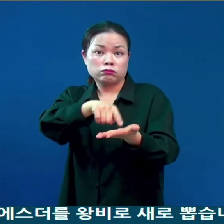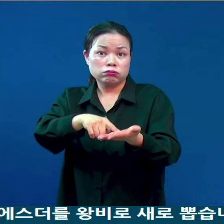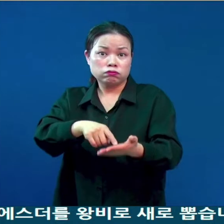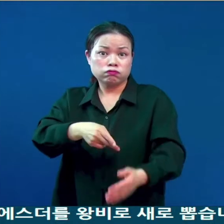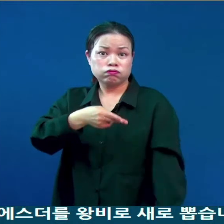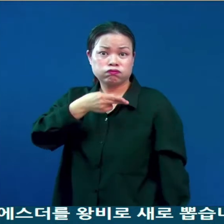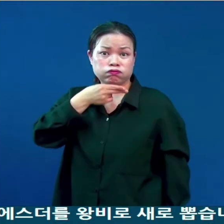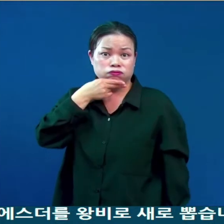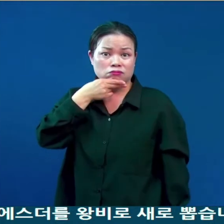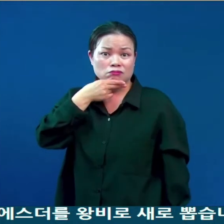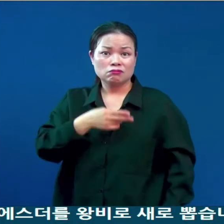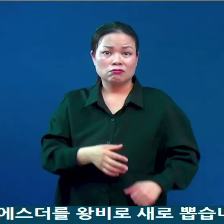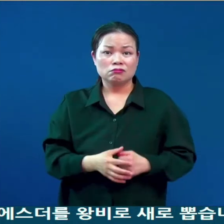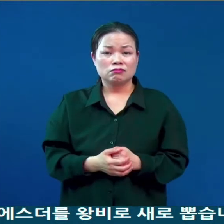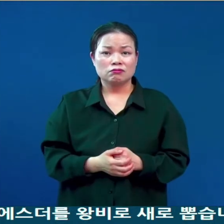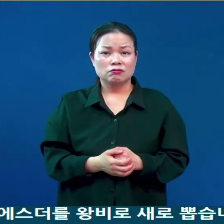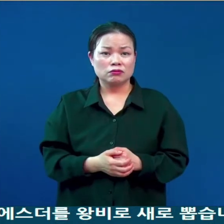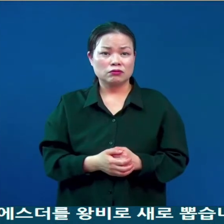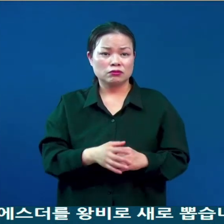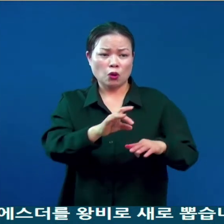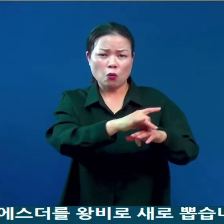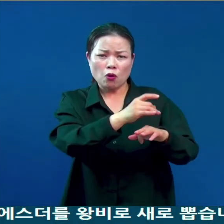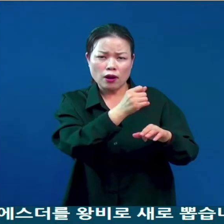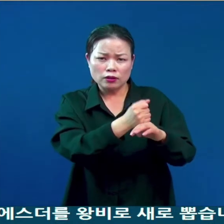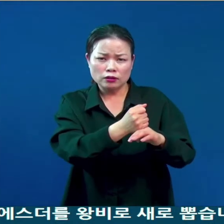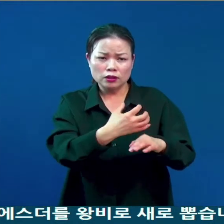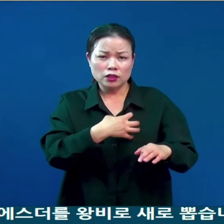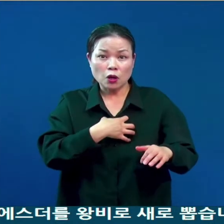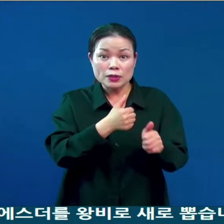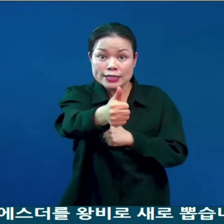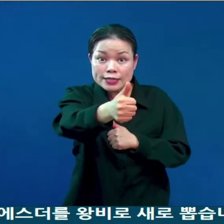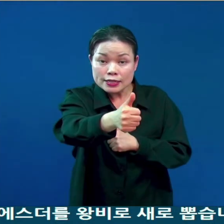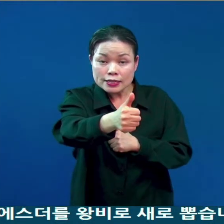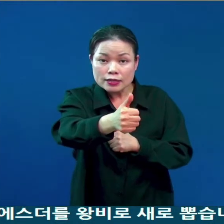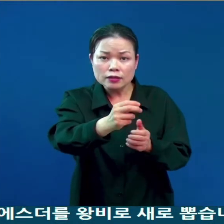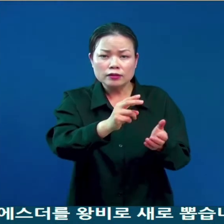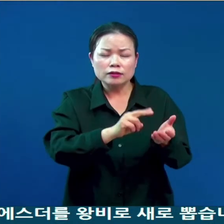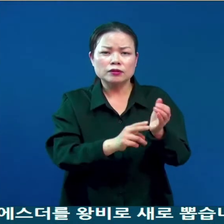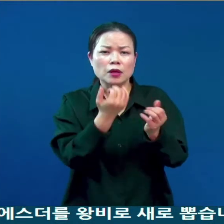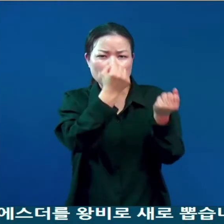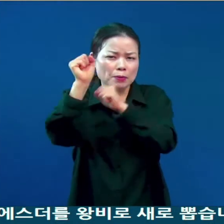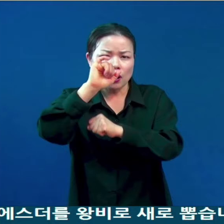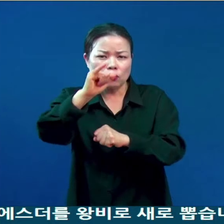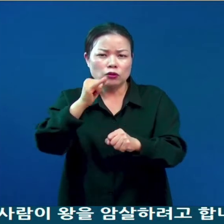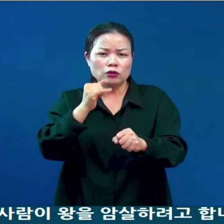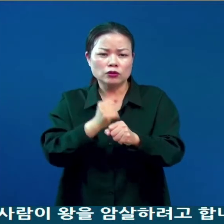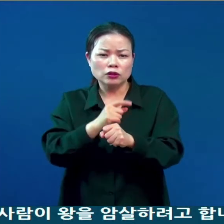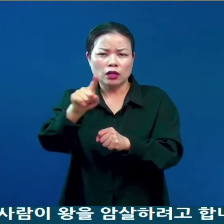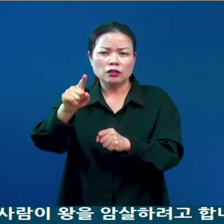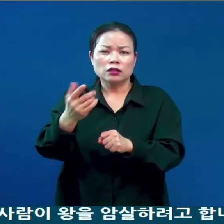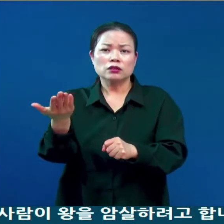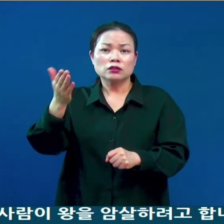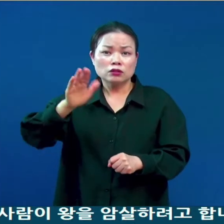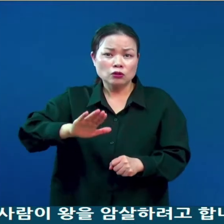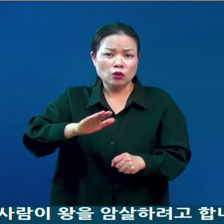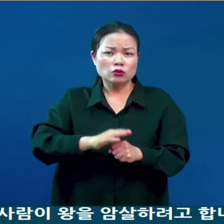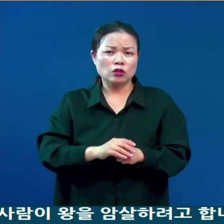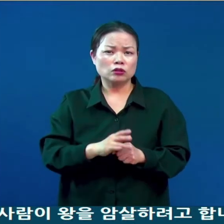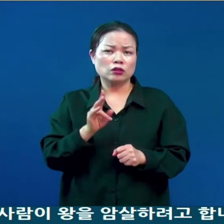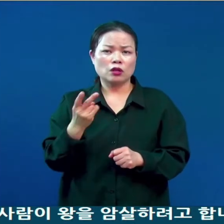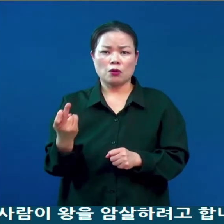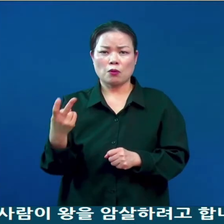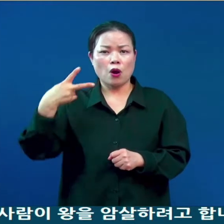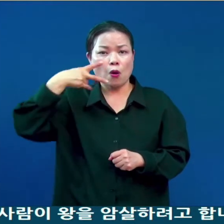일어나지 않게 된 것입니다. 왕은 위기를 모면하게 되었고 그 사람들은 처형을 당했음에도 불구하고 이제